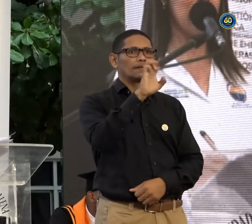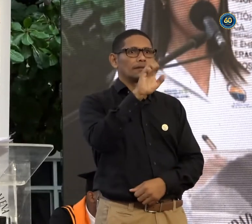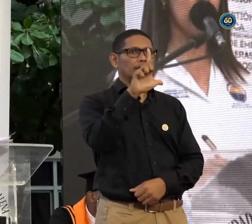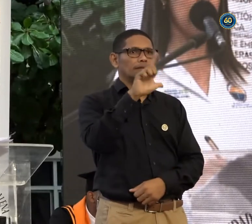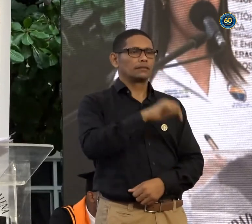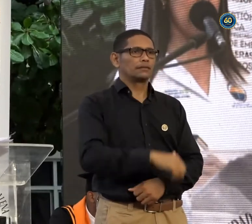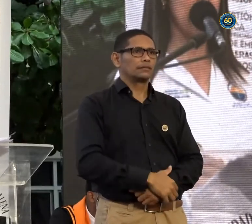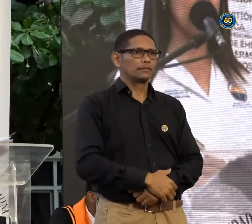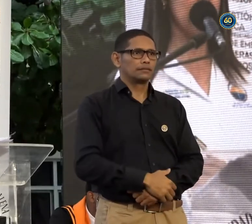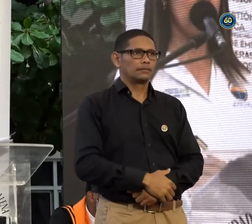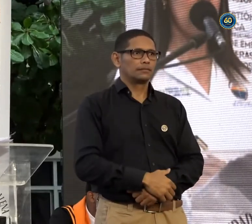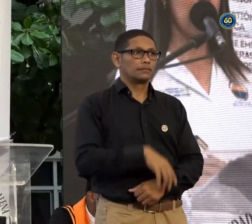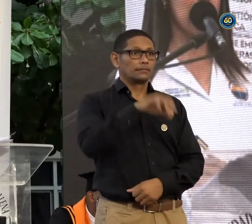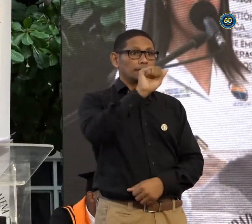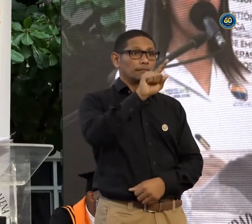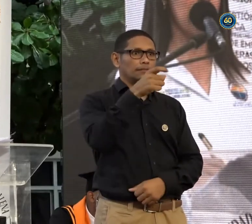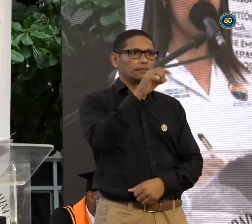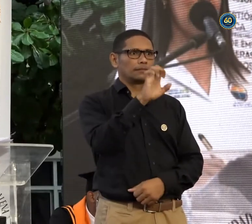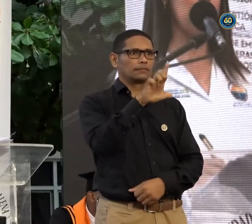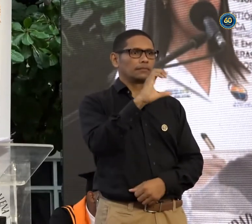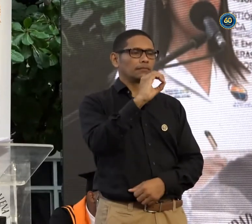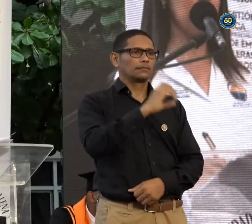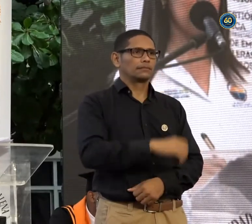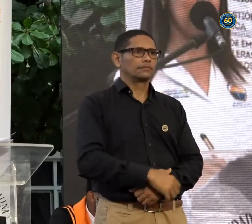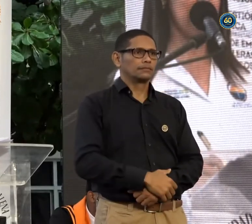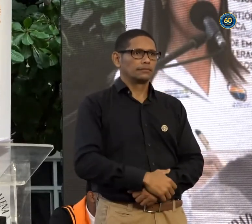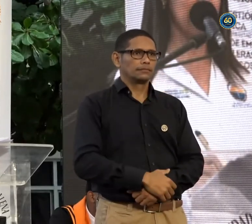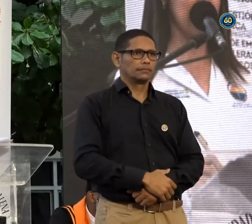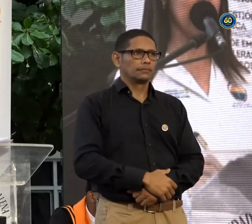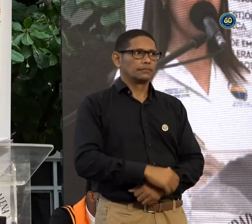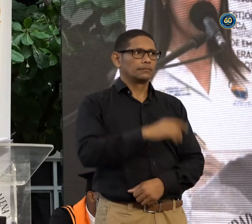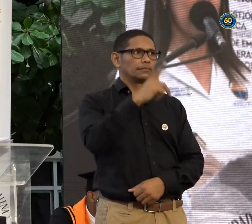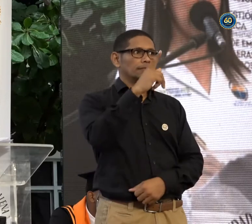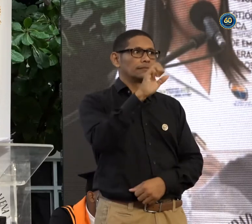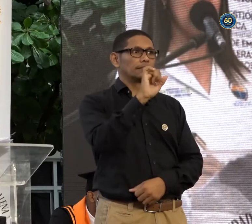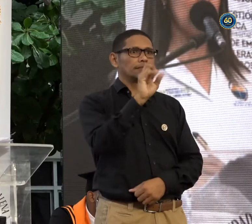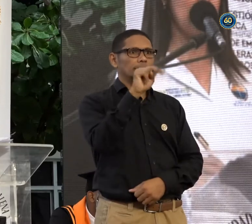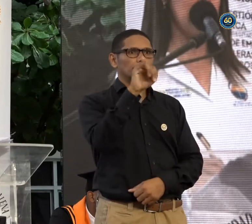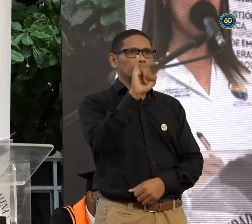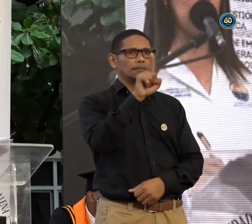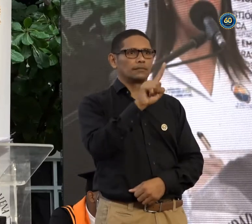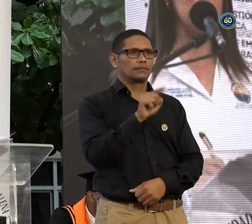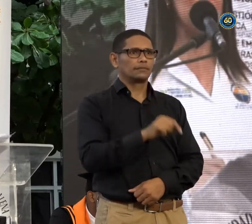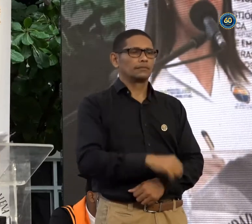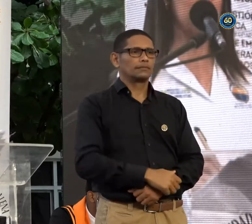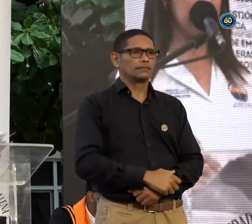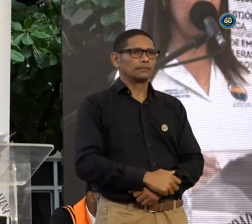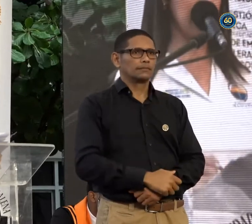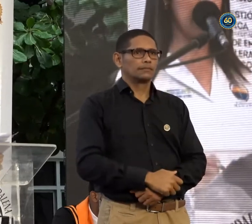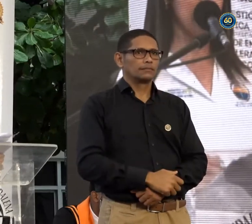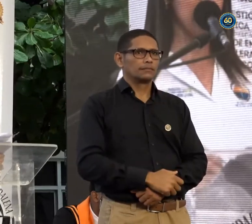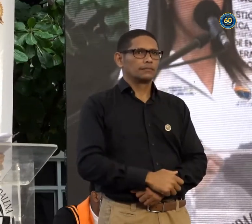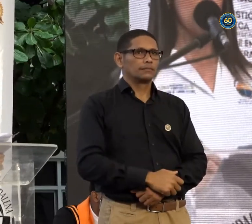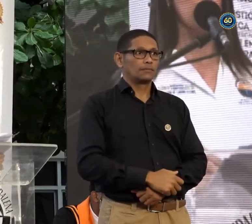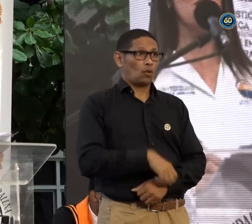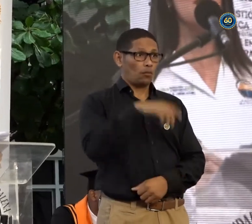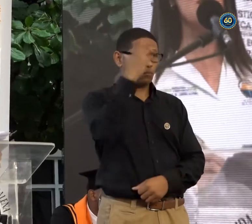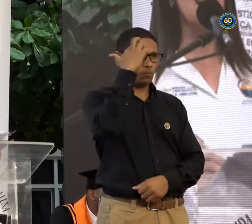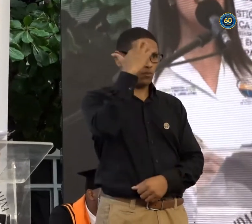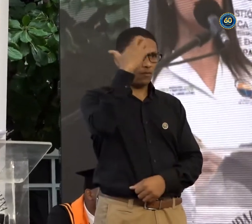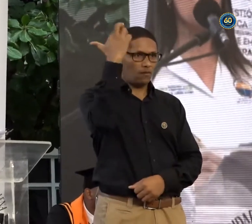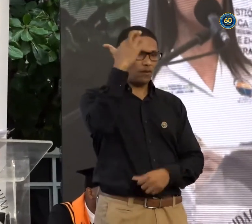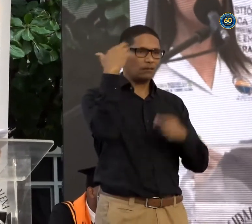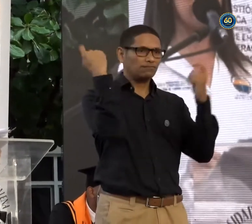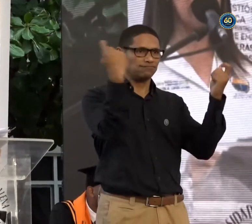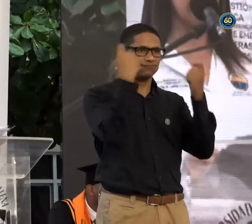Hernández Ángel o Rafael paredes reatiga que ennis mabet Martínez villalba profesional en negocios